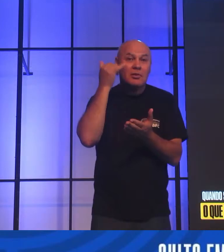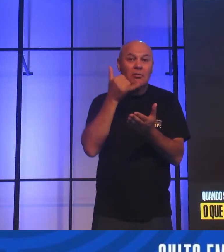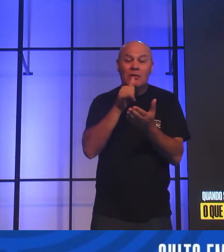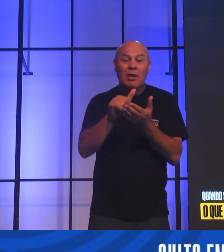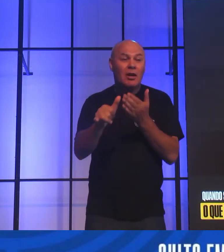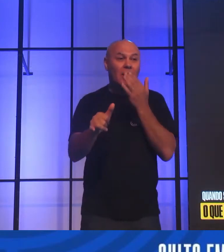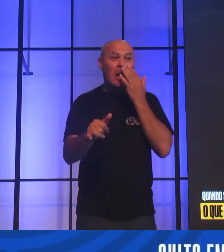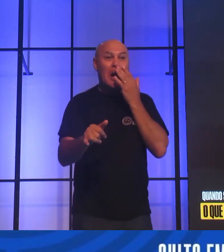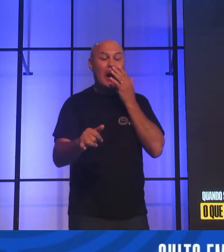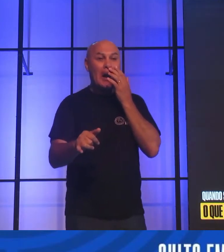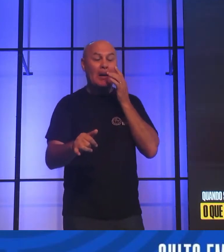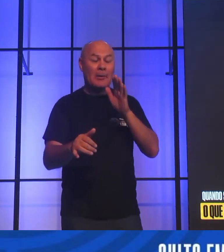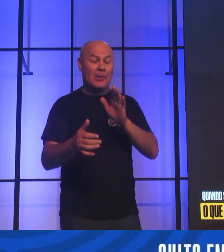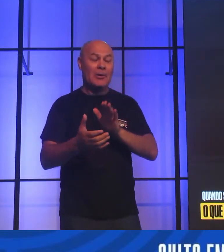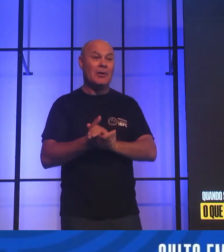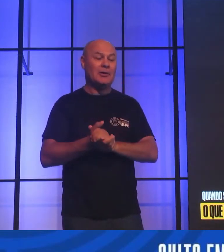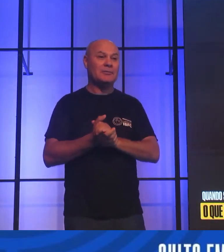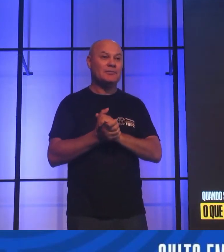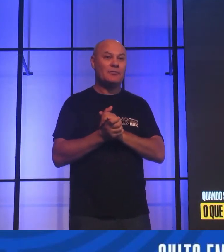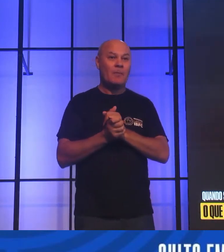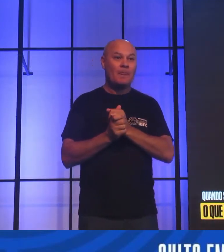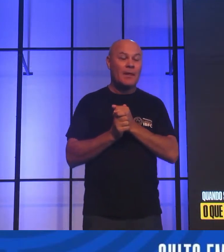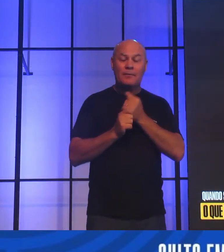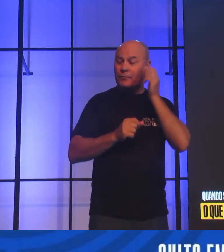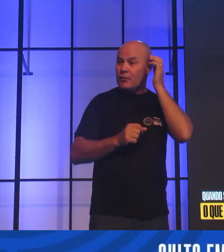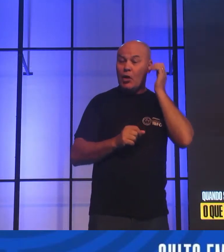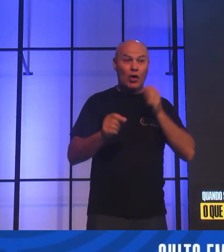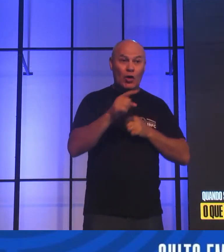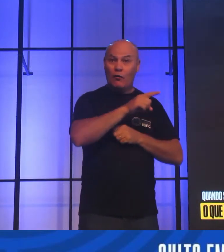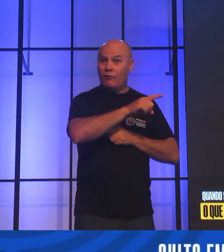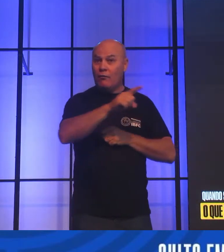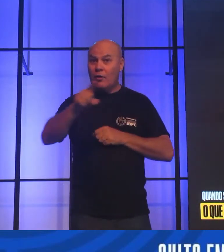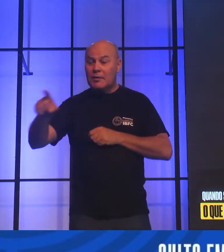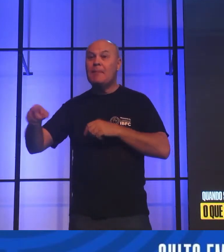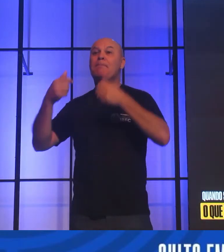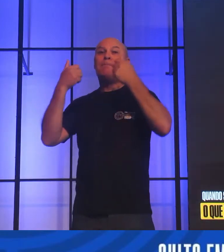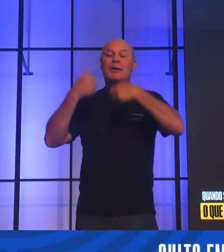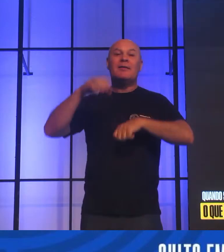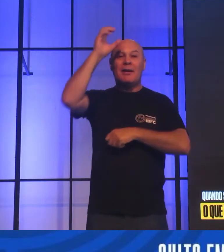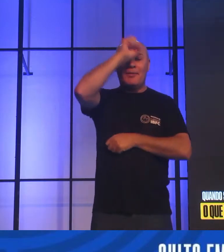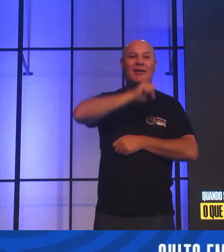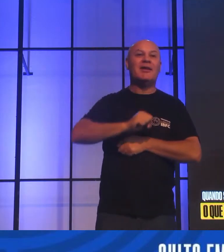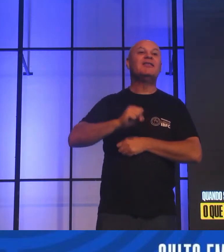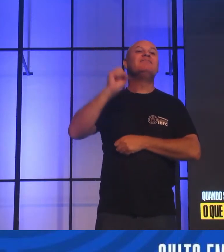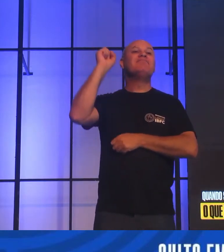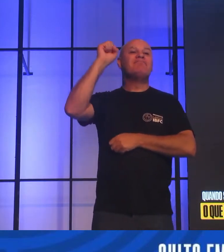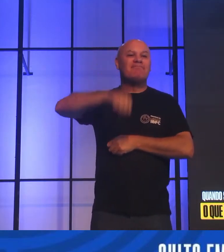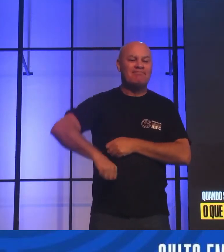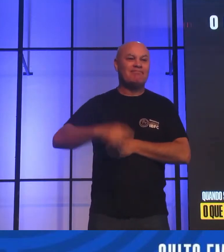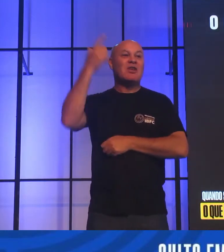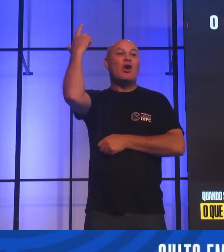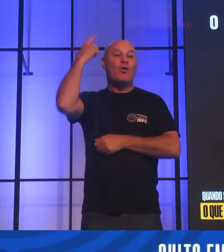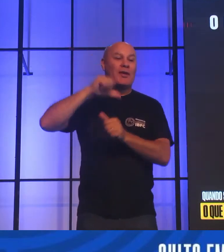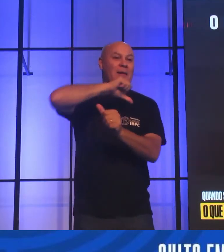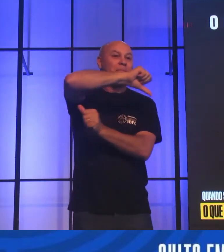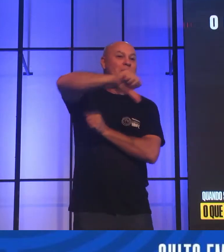Tudo o que você vê nas suas reações pode ser transformado. Primeiro,